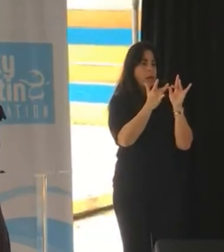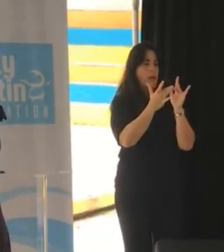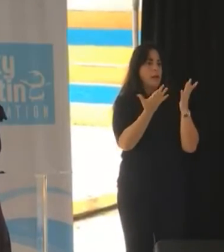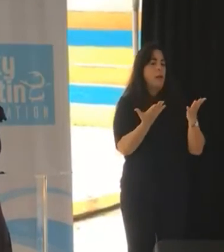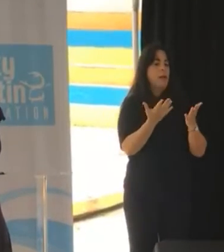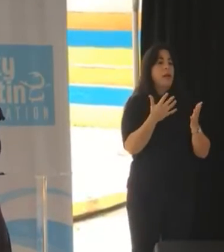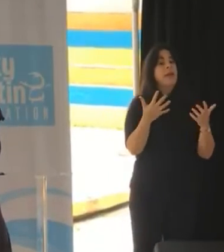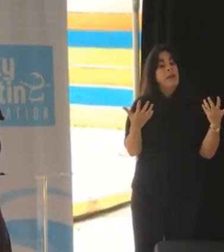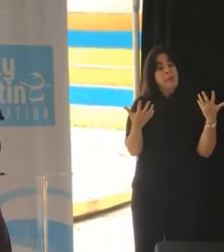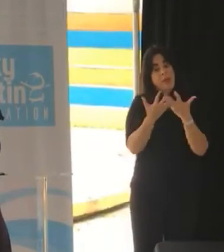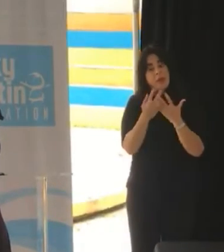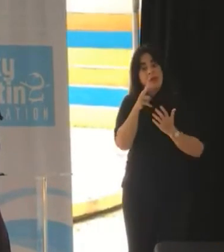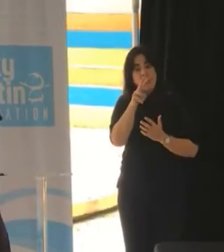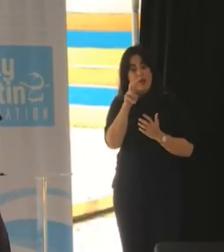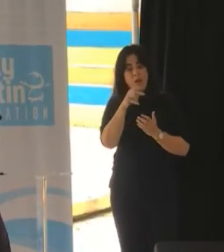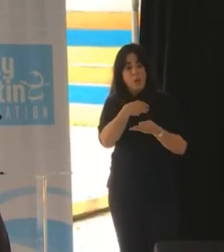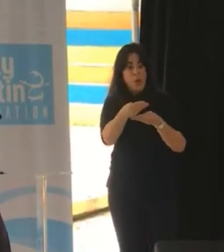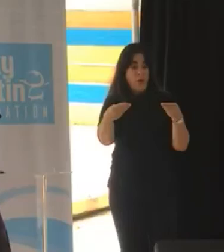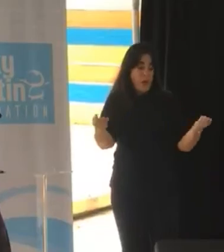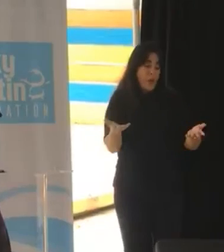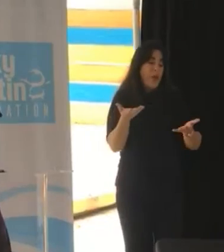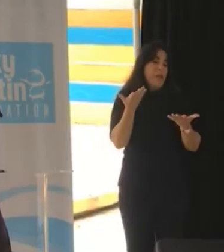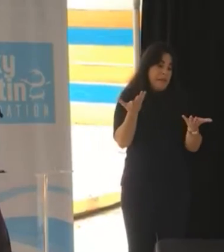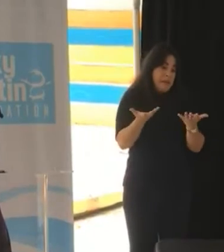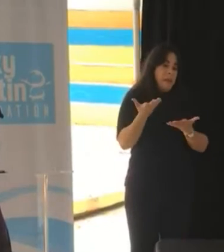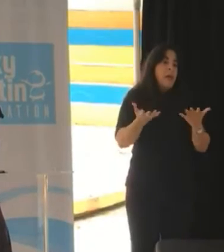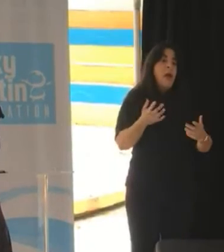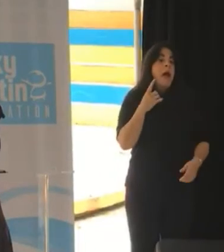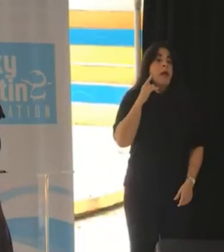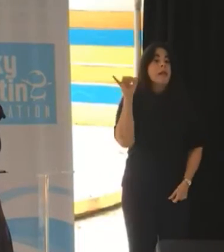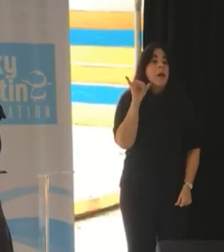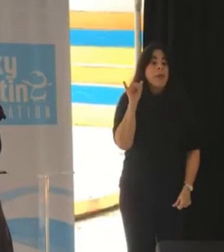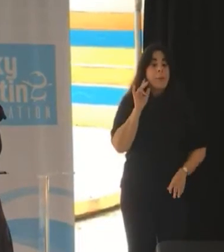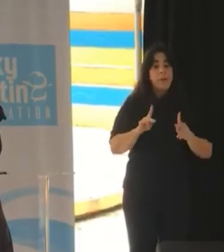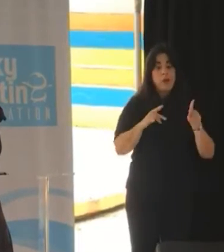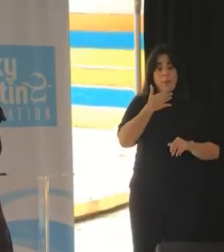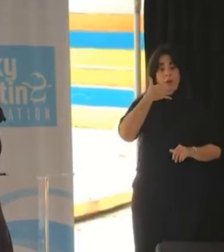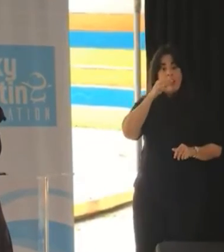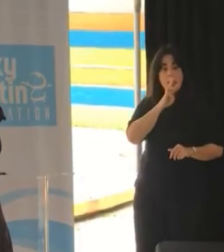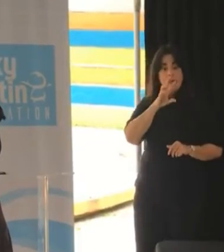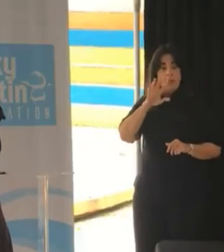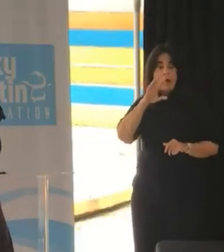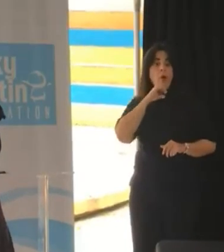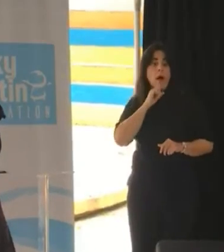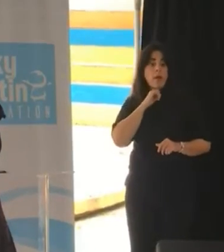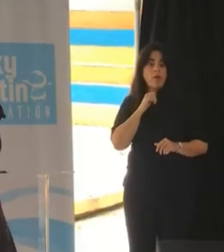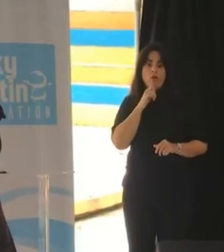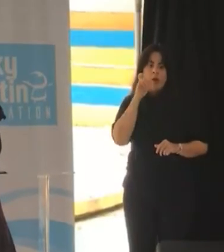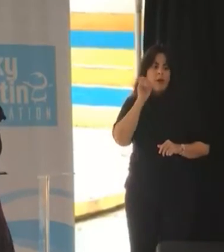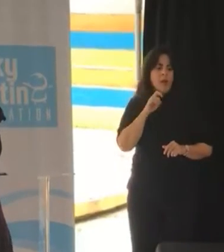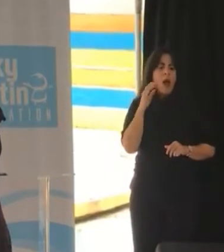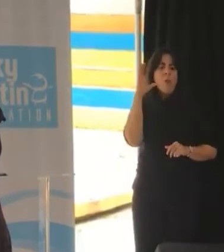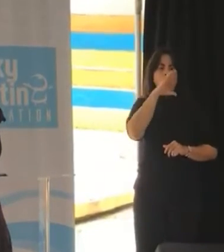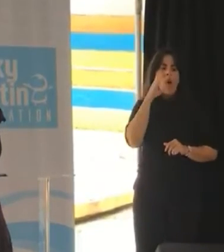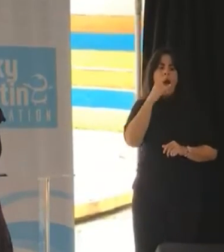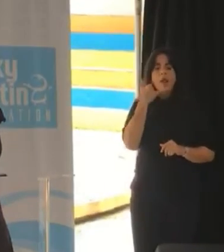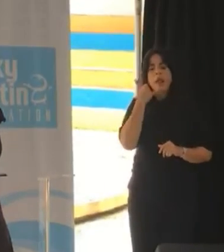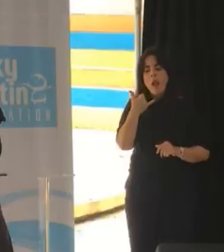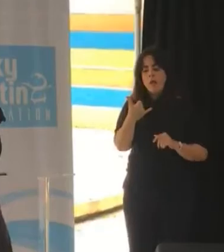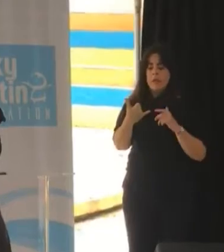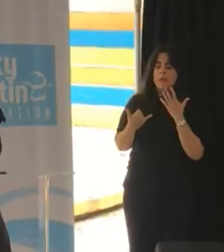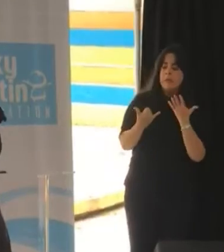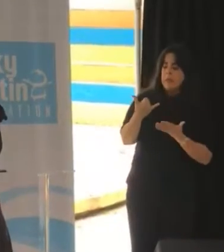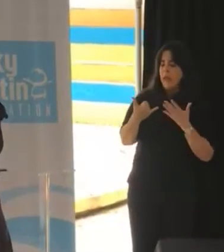proveedores. Además de eso, para que la persona mayor de 65 años no tuviera que buscar en un celular, que es complicado,